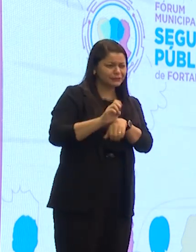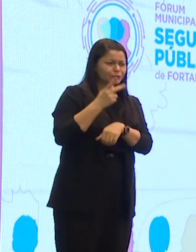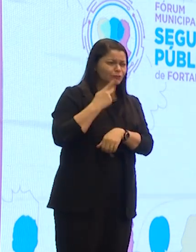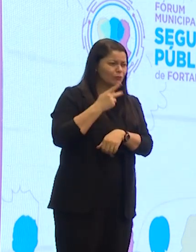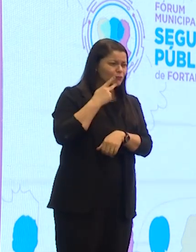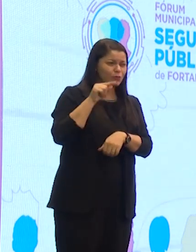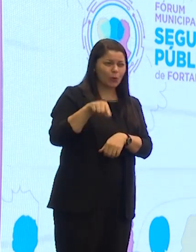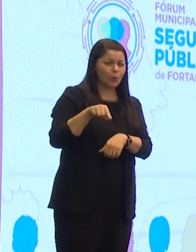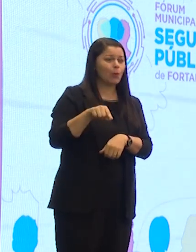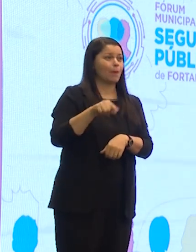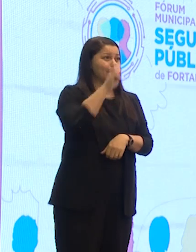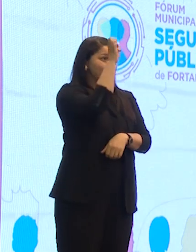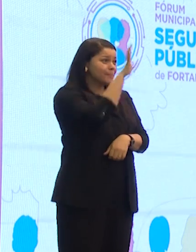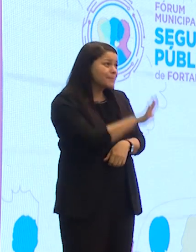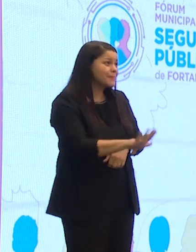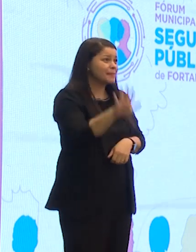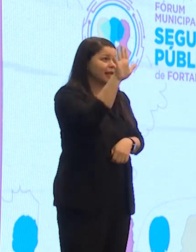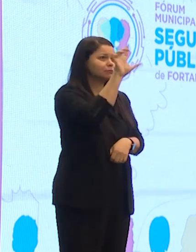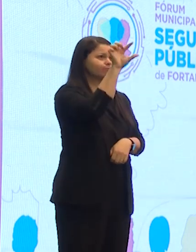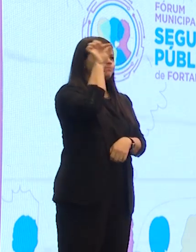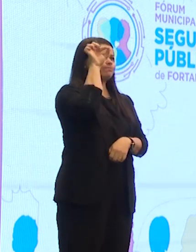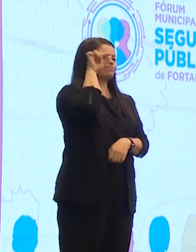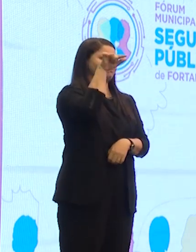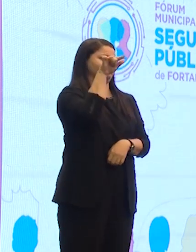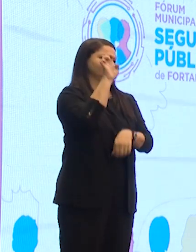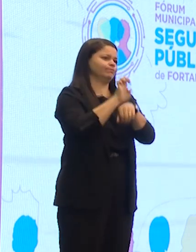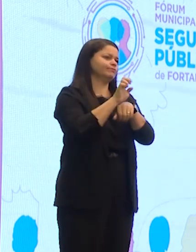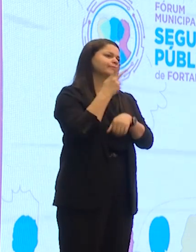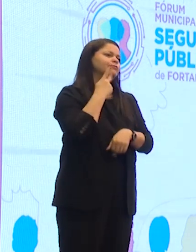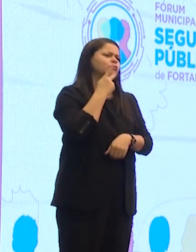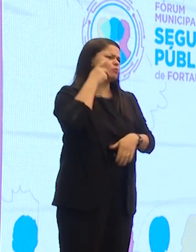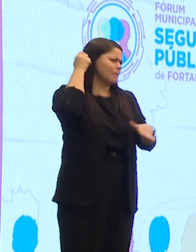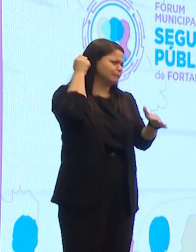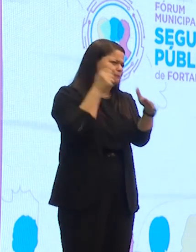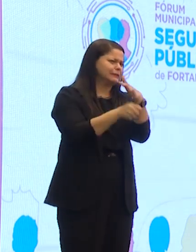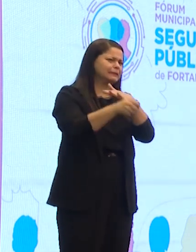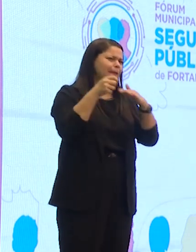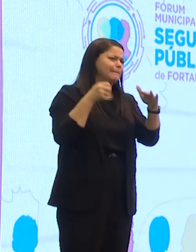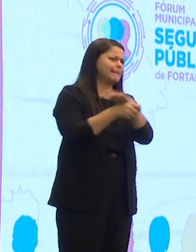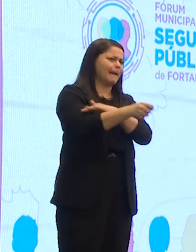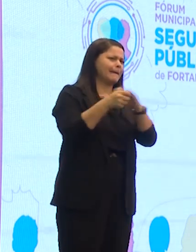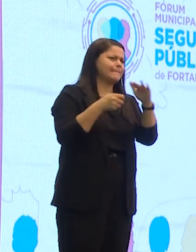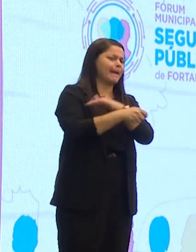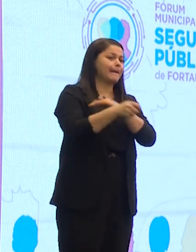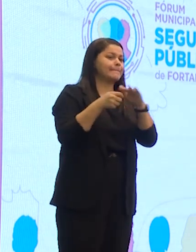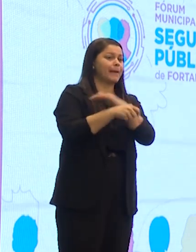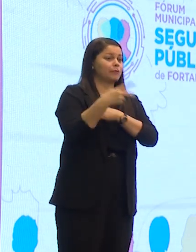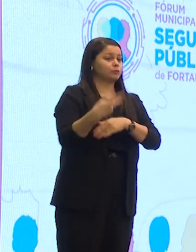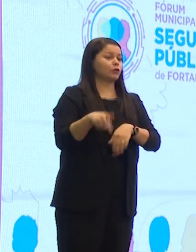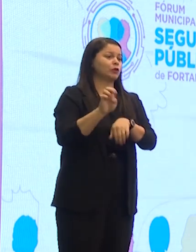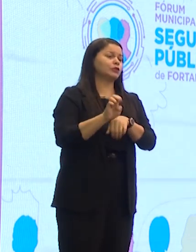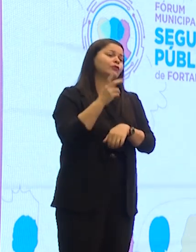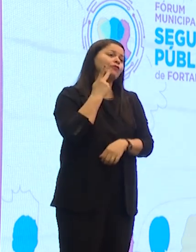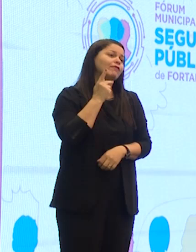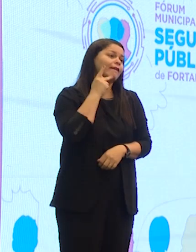obteve tantos resultados positivos quanto o Ceará na educação. E eu sei porque, quando eu me elegi governador, a primeira providência